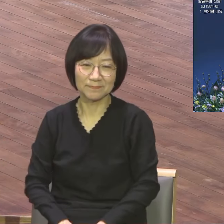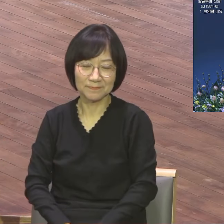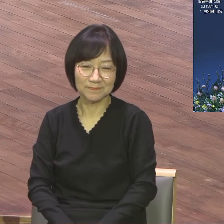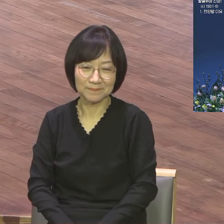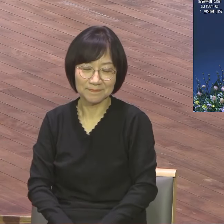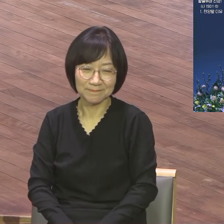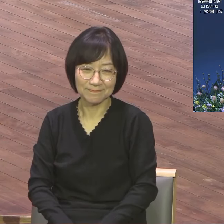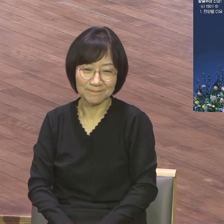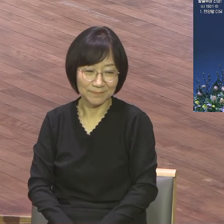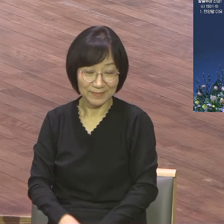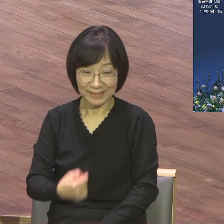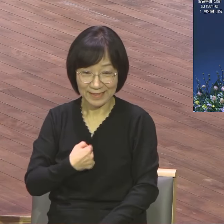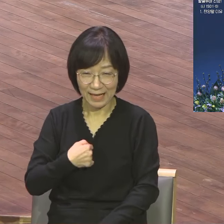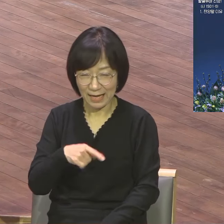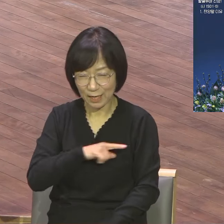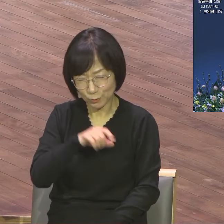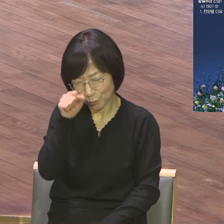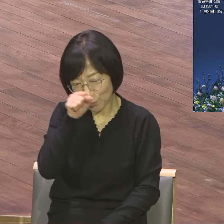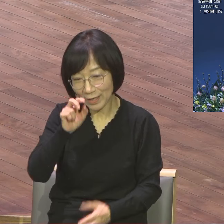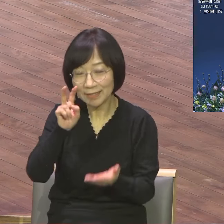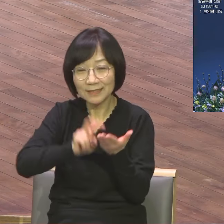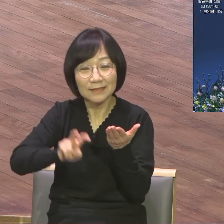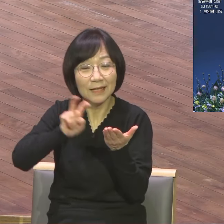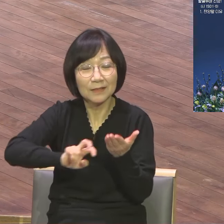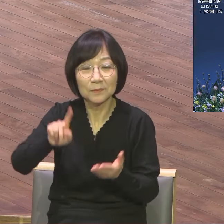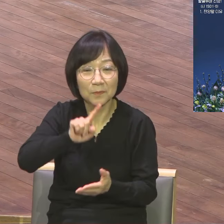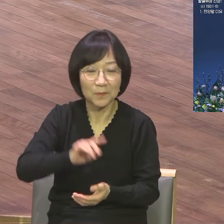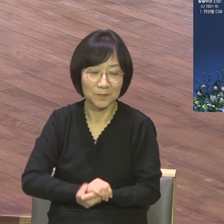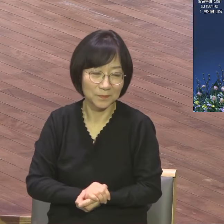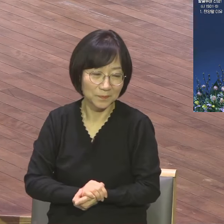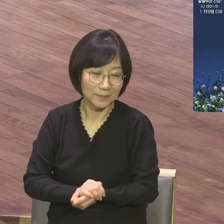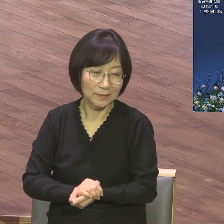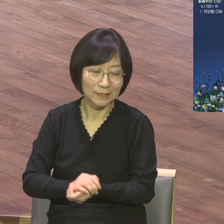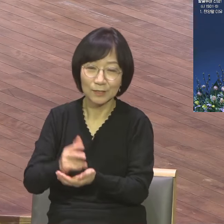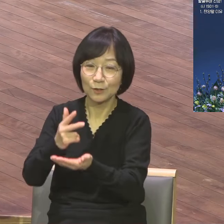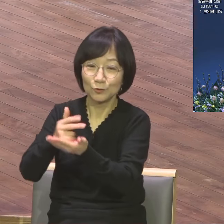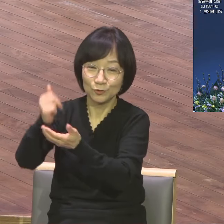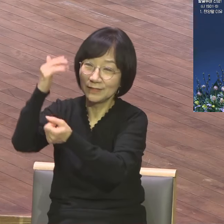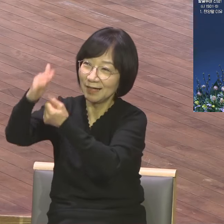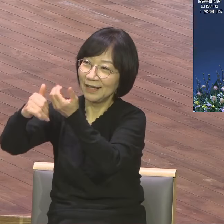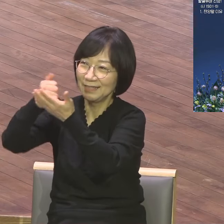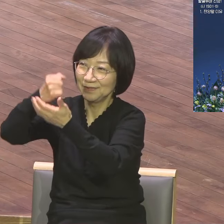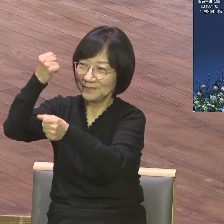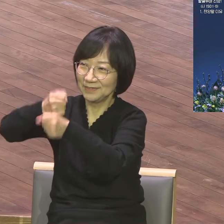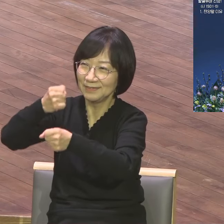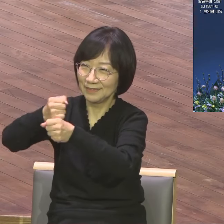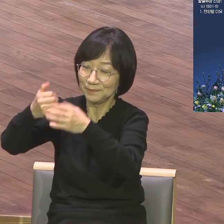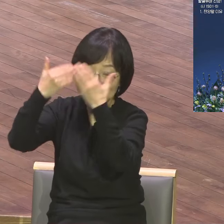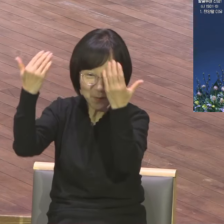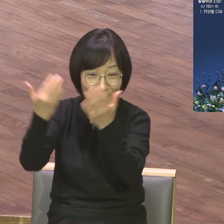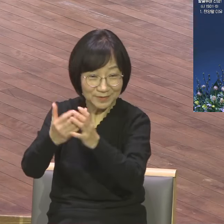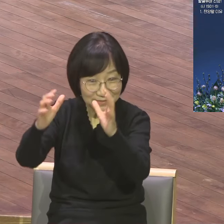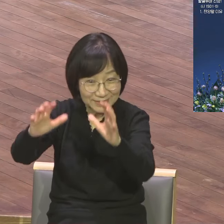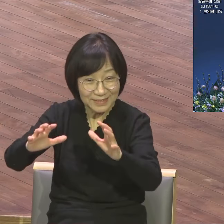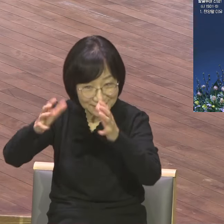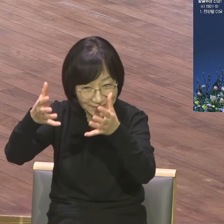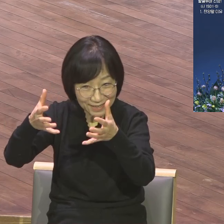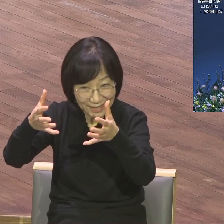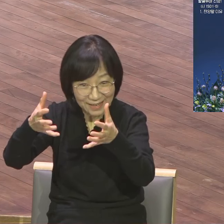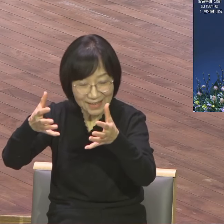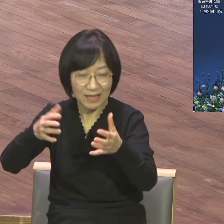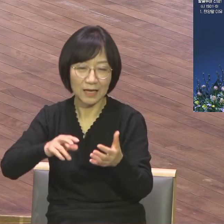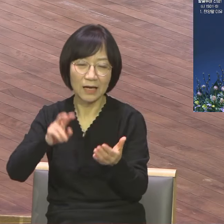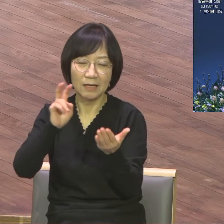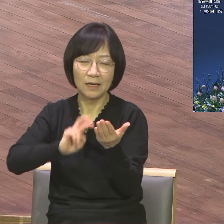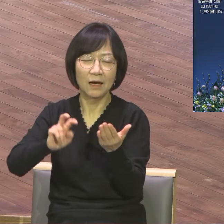제가 제일 좋아하는 찬송 중에 하나가 주 하나님 지으신 모든 세계입니다. 이